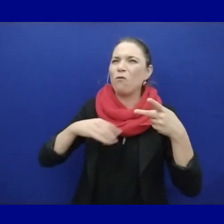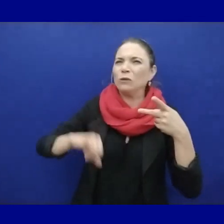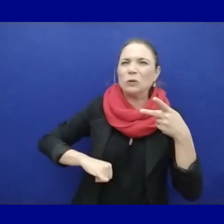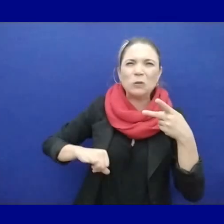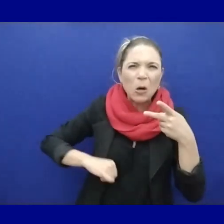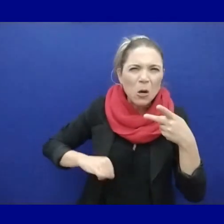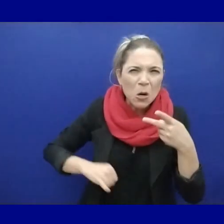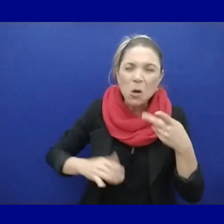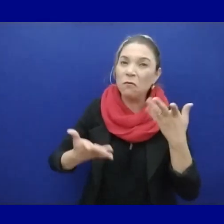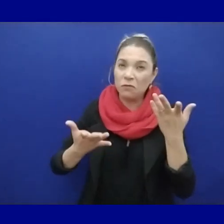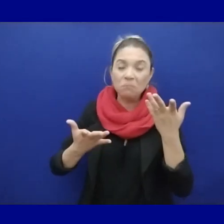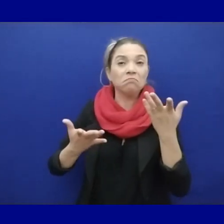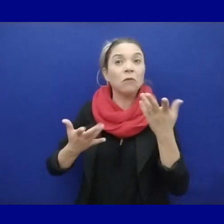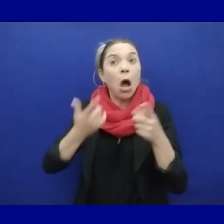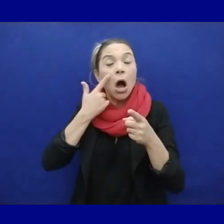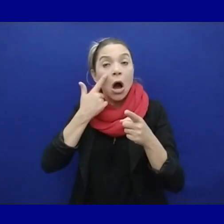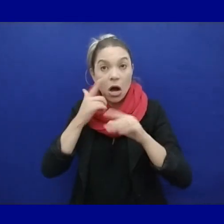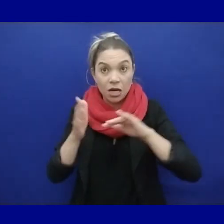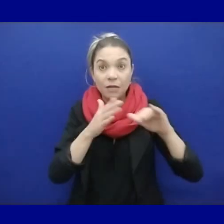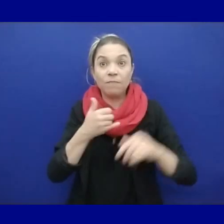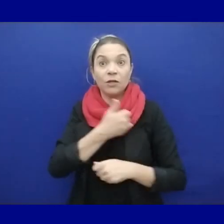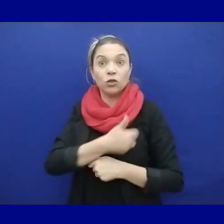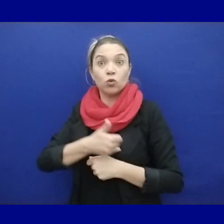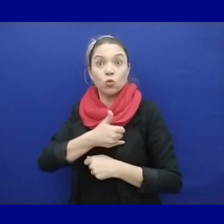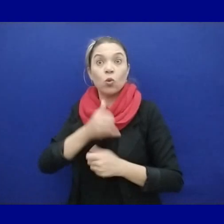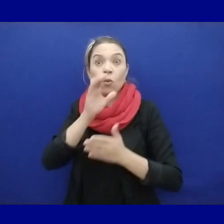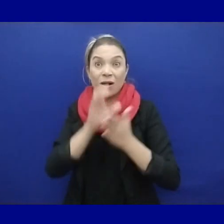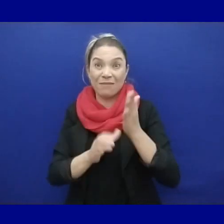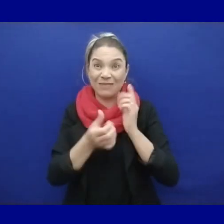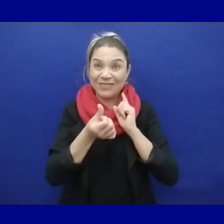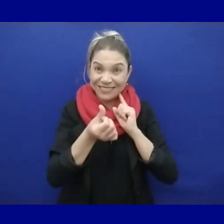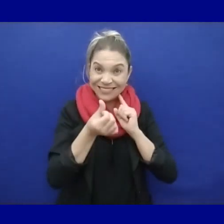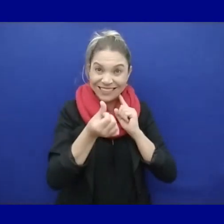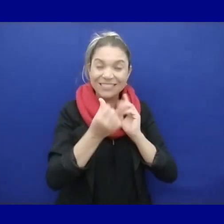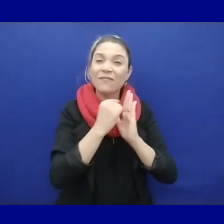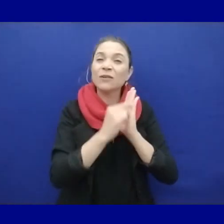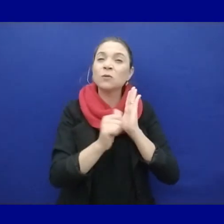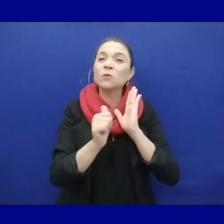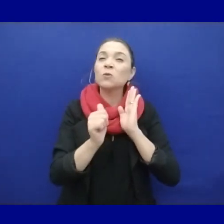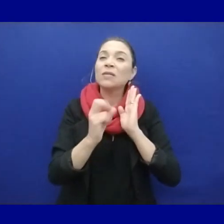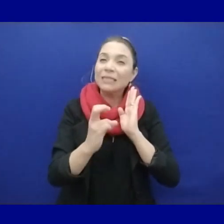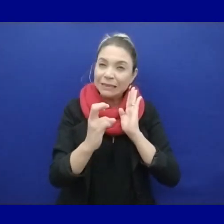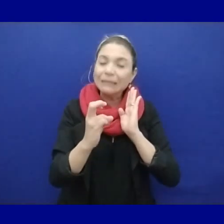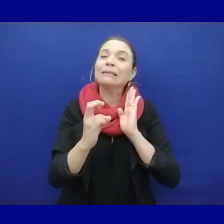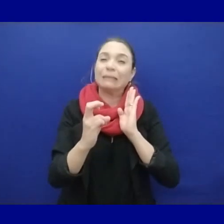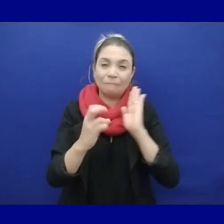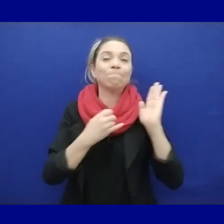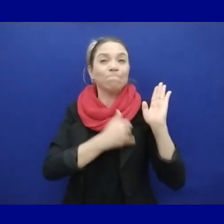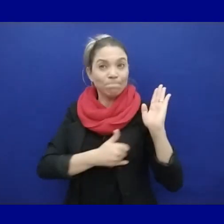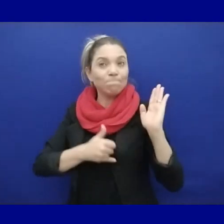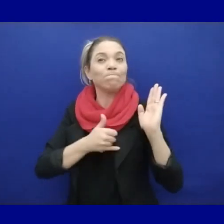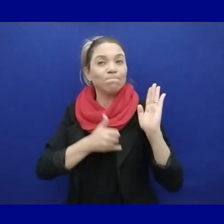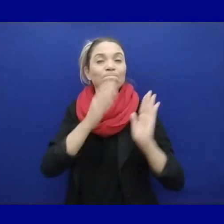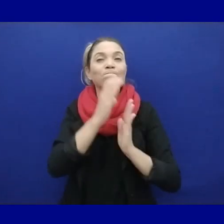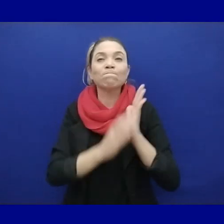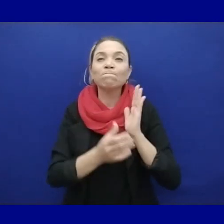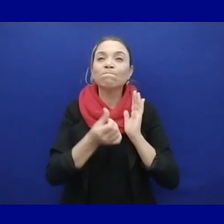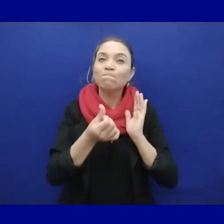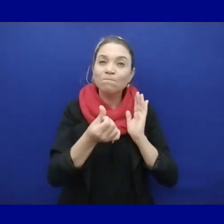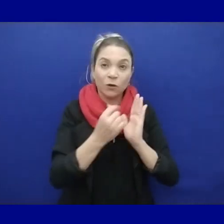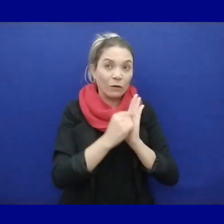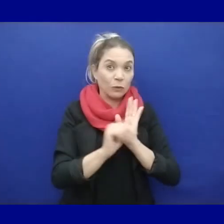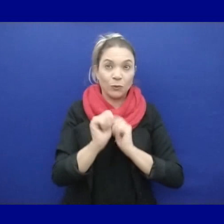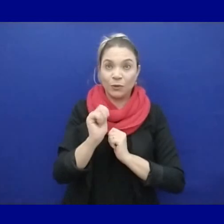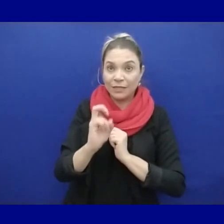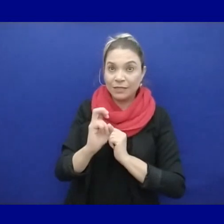num novo rei para Israel. Veja João no capítulo 6, verso 15. Evangelho de João